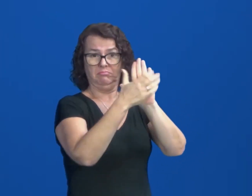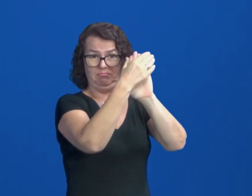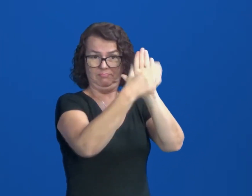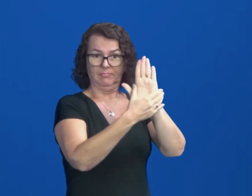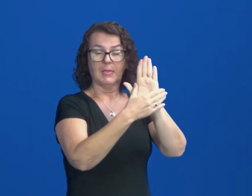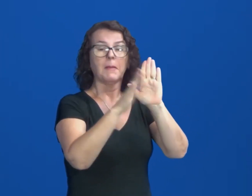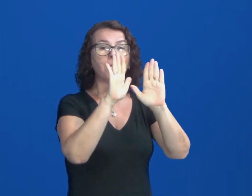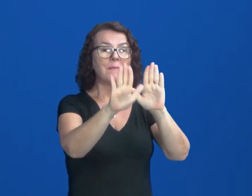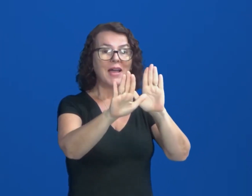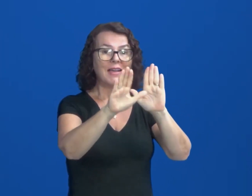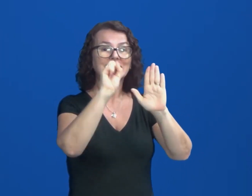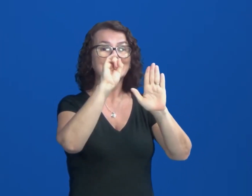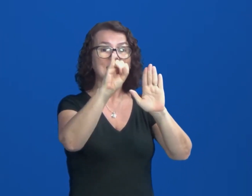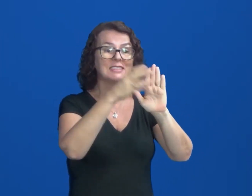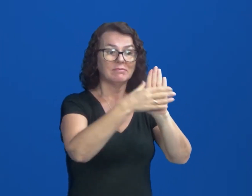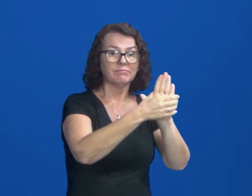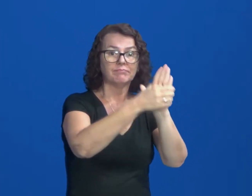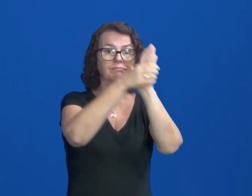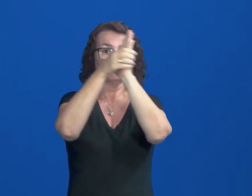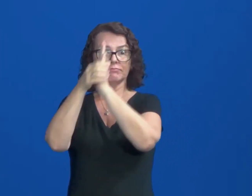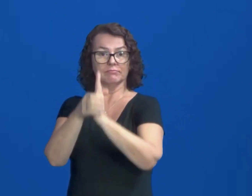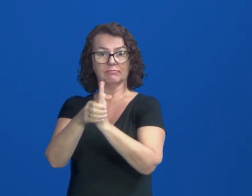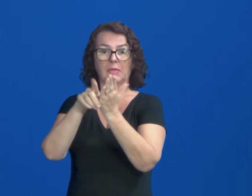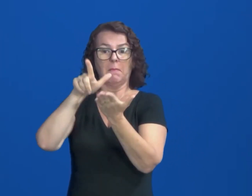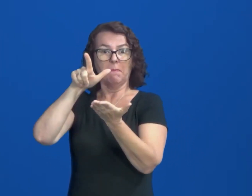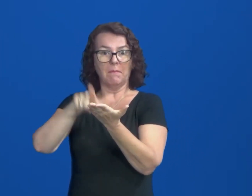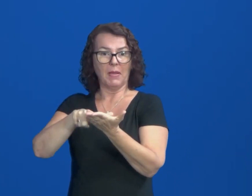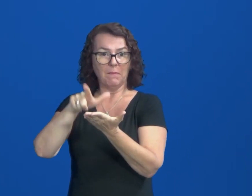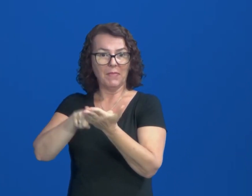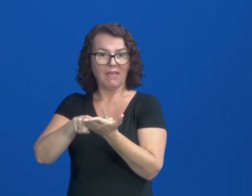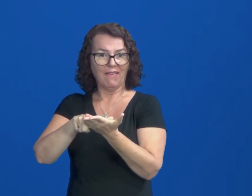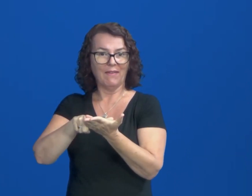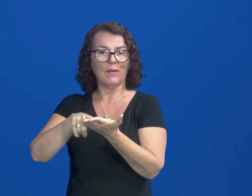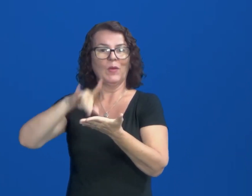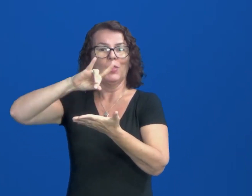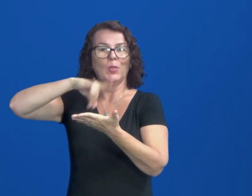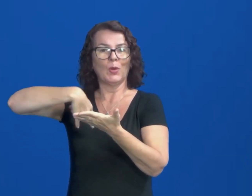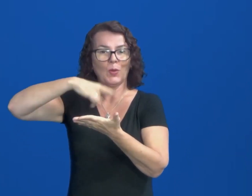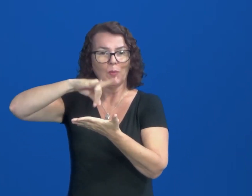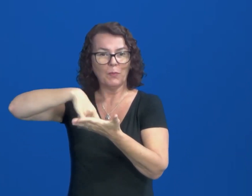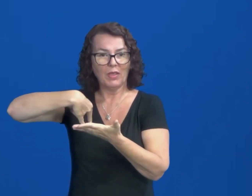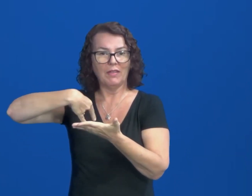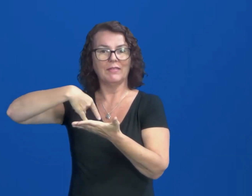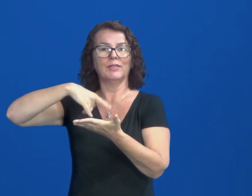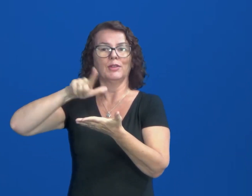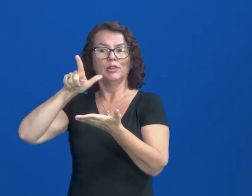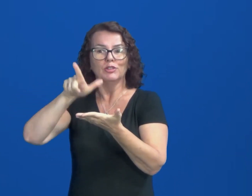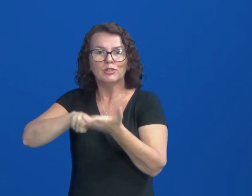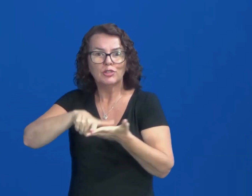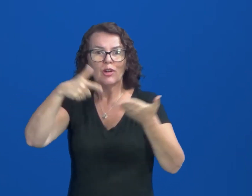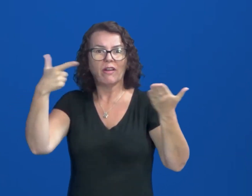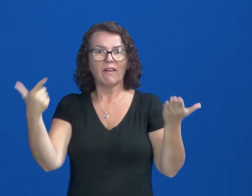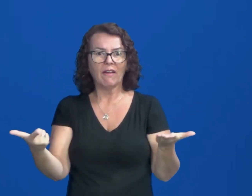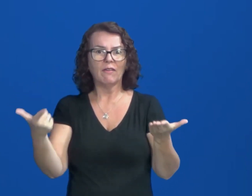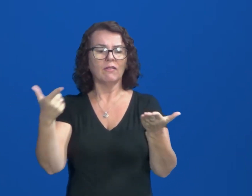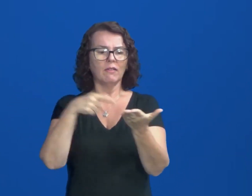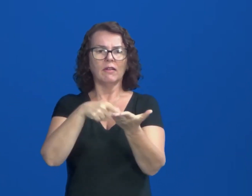fonológico. Mas se nós trouxermos para a área da morfologia, papel, documento, jornal, essa